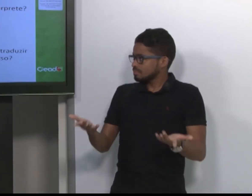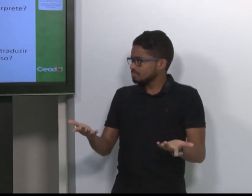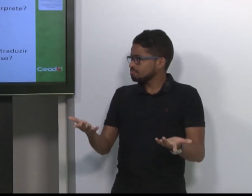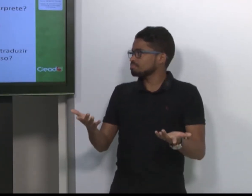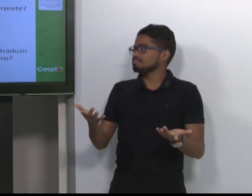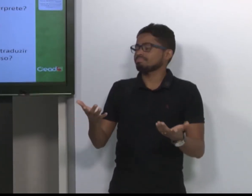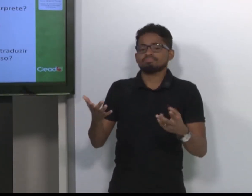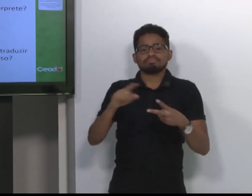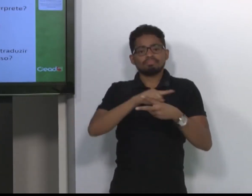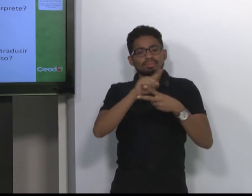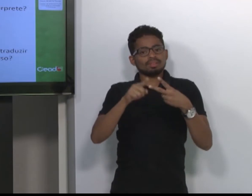Segundo,